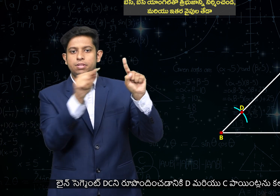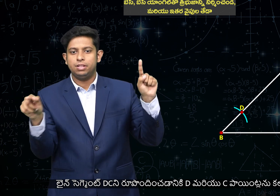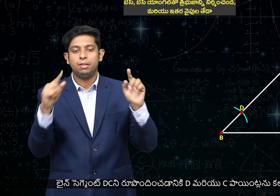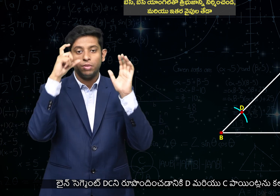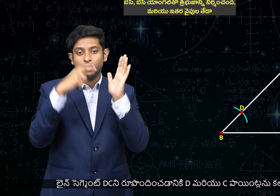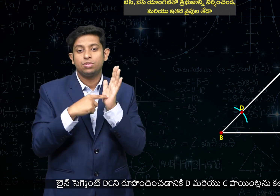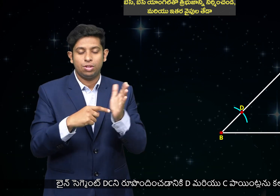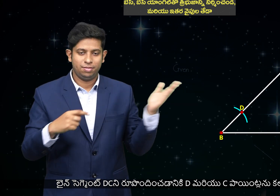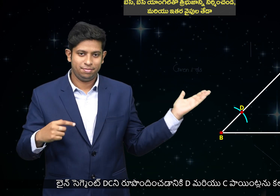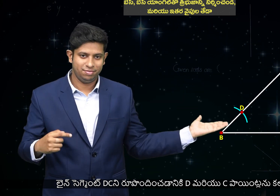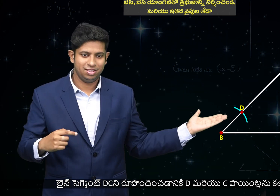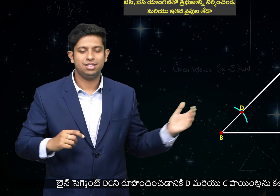కలపండి.